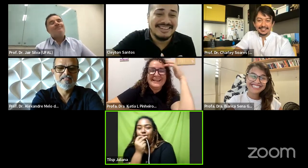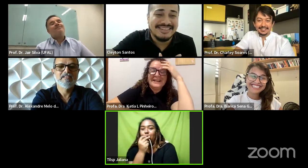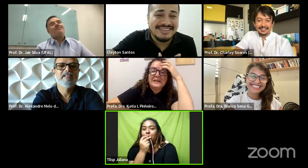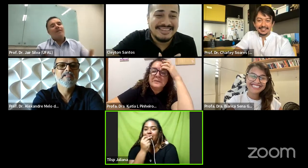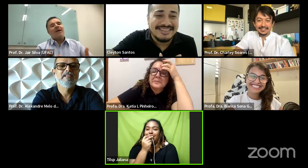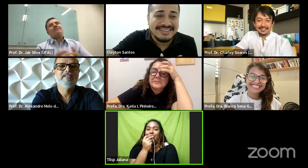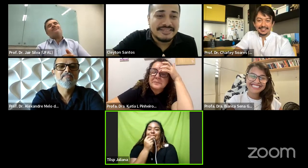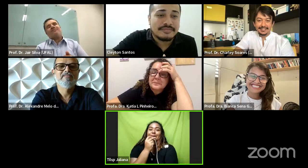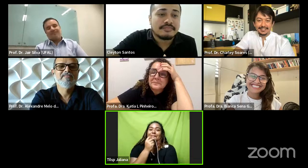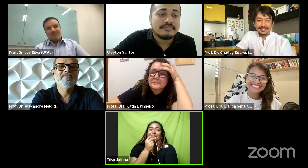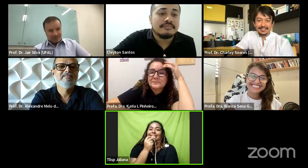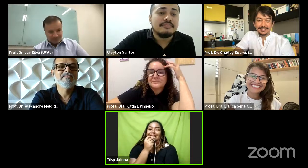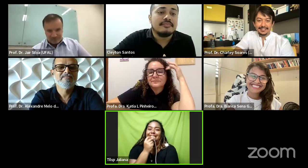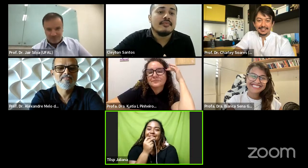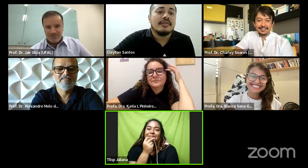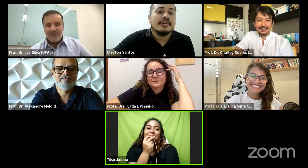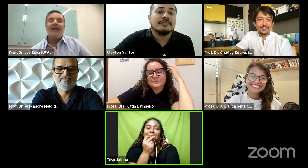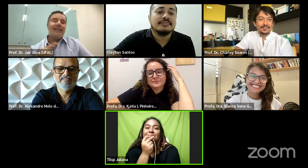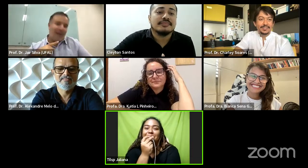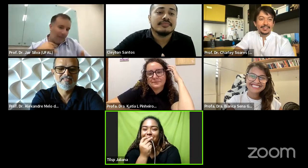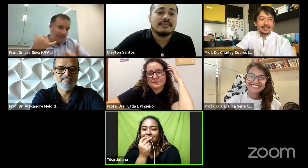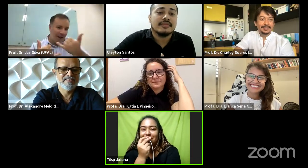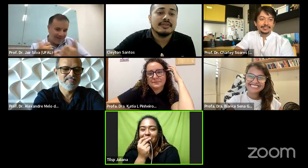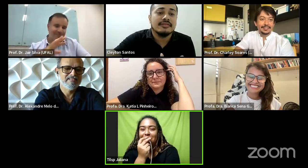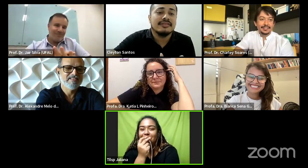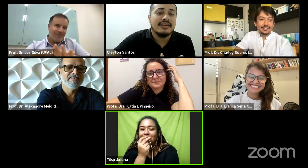respondesse daquela forma, né? Continuamente.